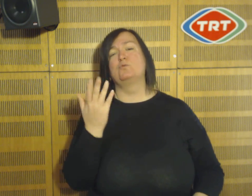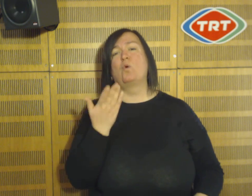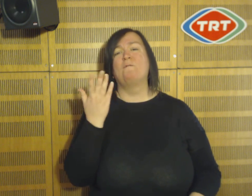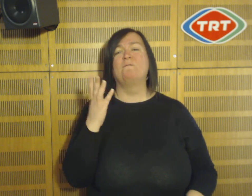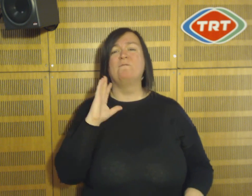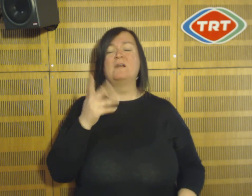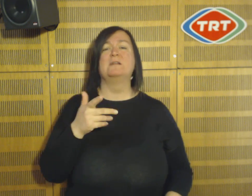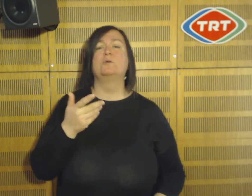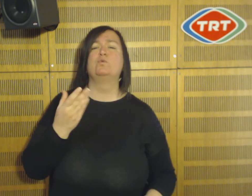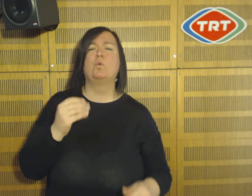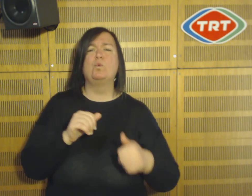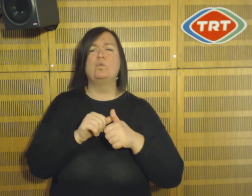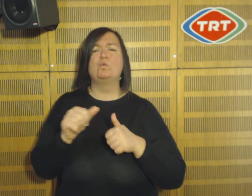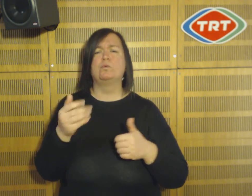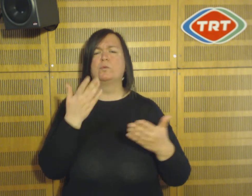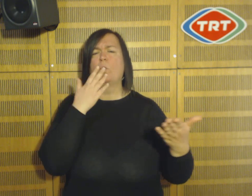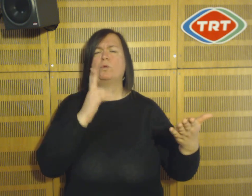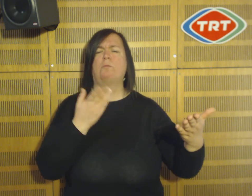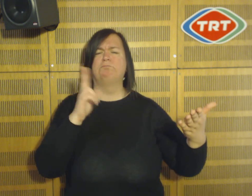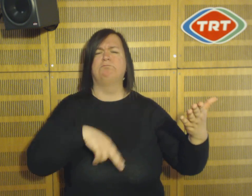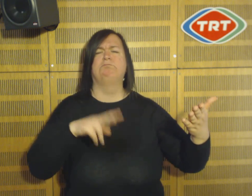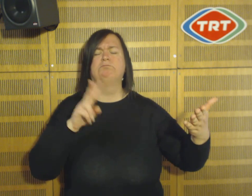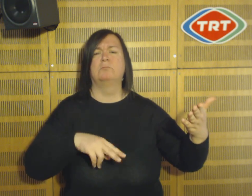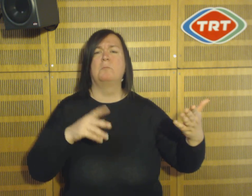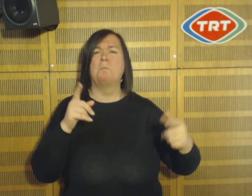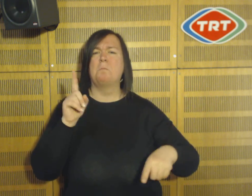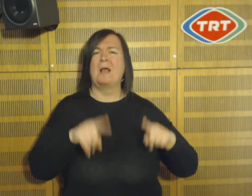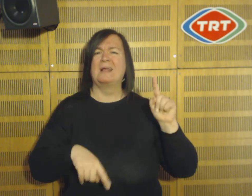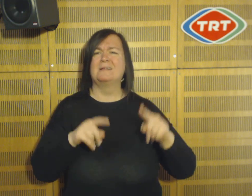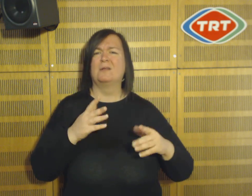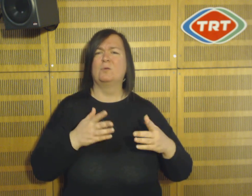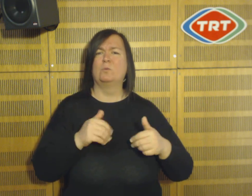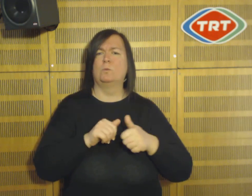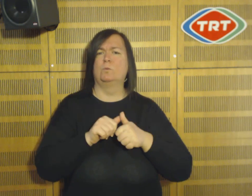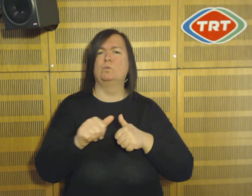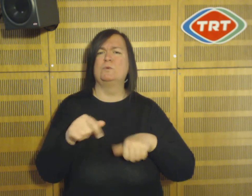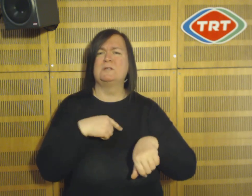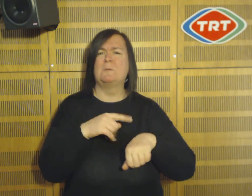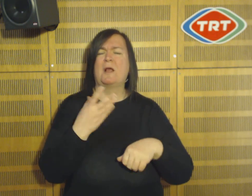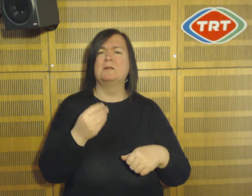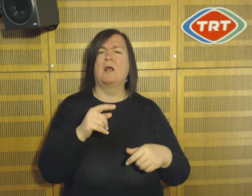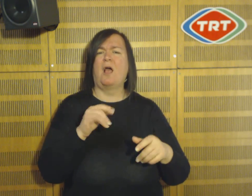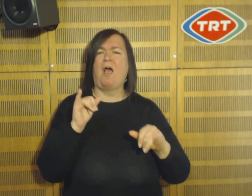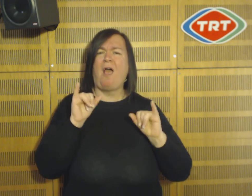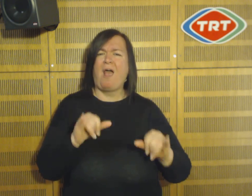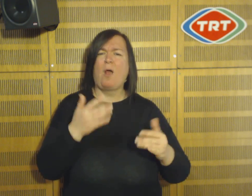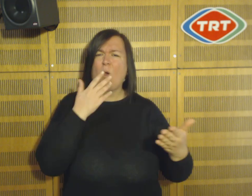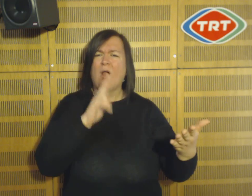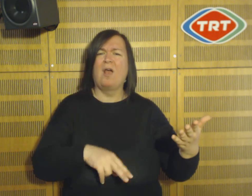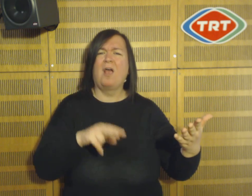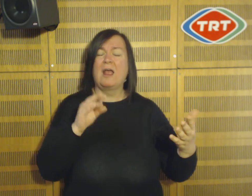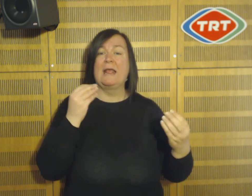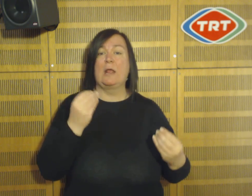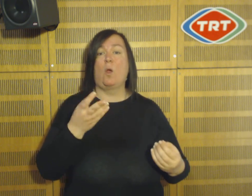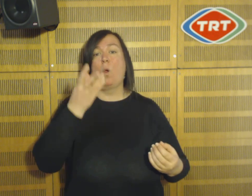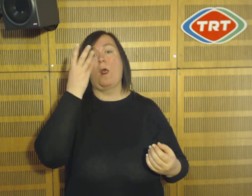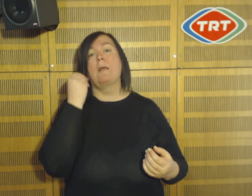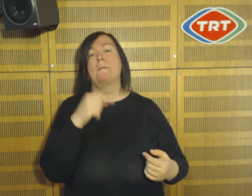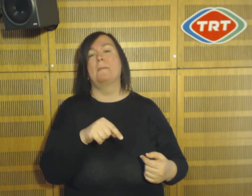Çünkü çok uzun metinler okuyorsunuz bazen size uzun zamanlar alsa da aynı şeyi sıklıkla okuyarak aynı şeyi İyi öğrenmeme de Eee fayda